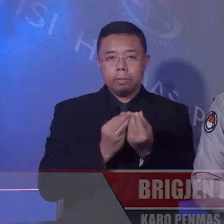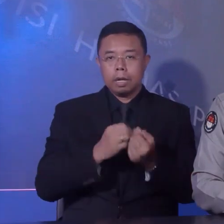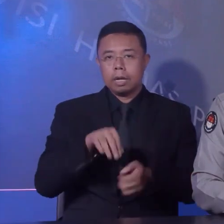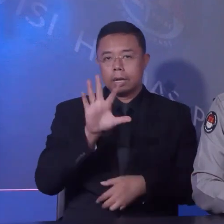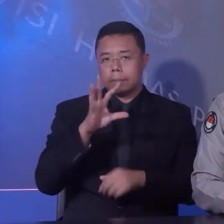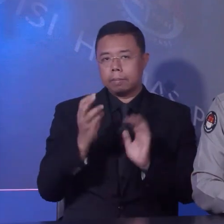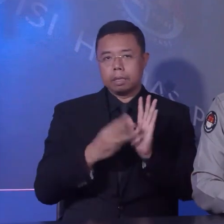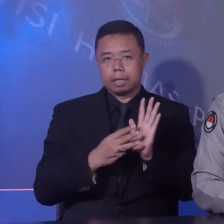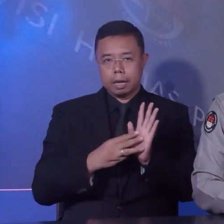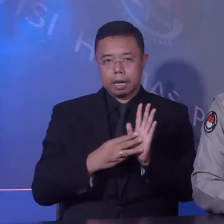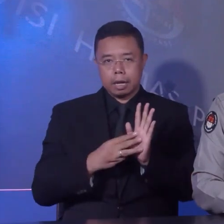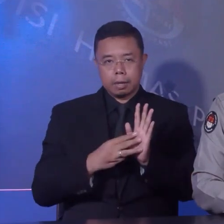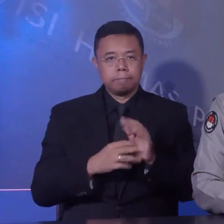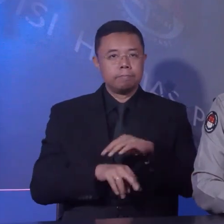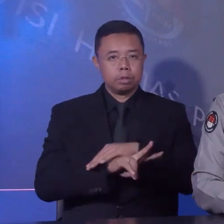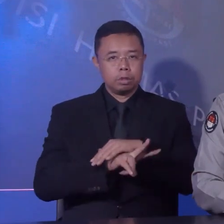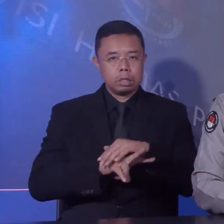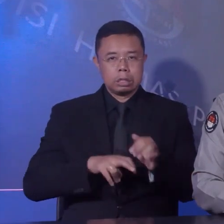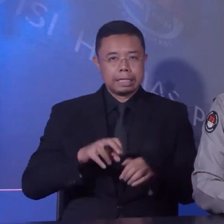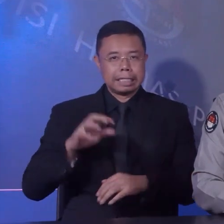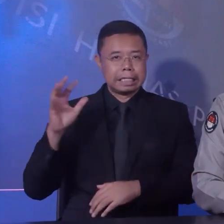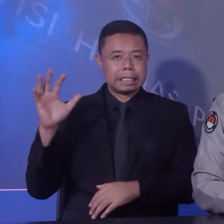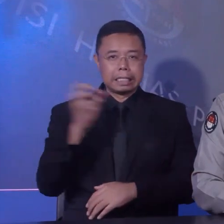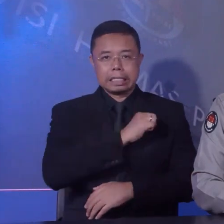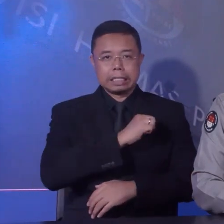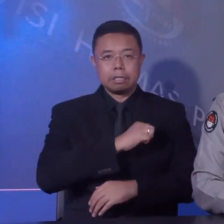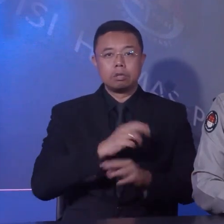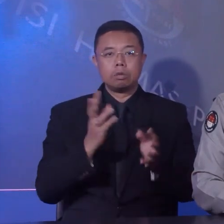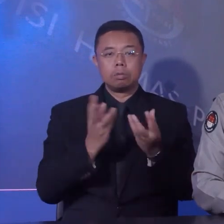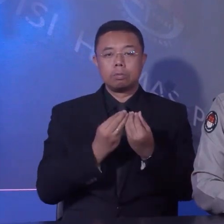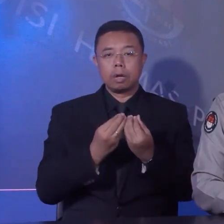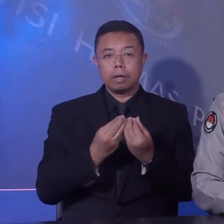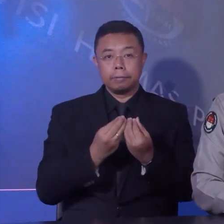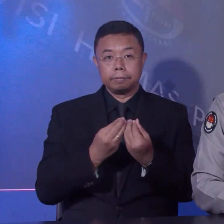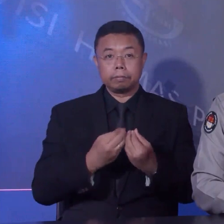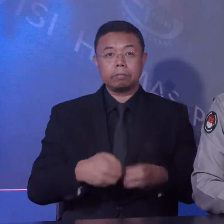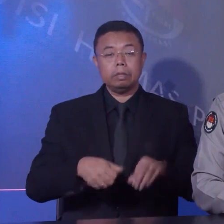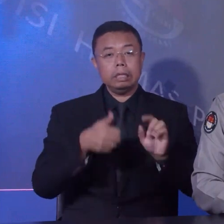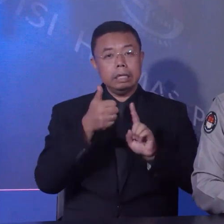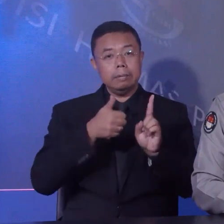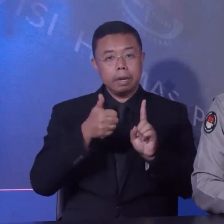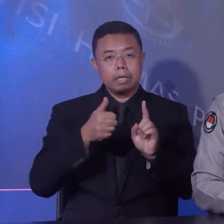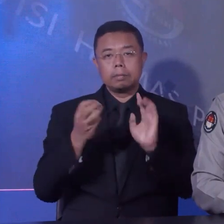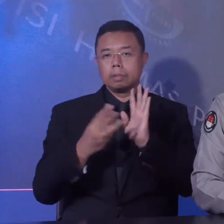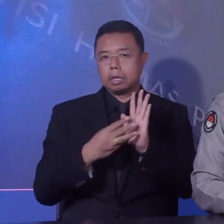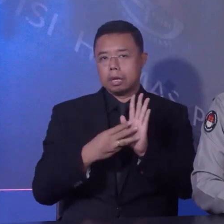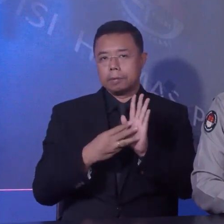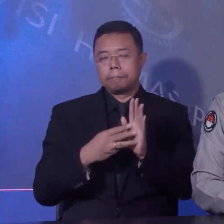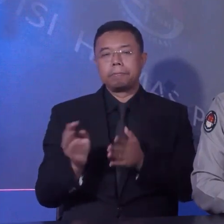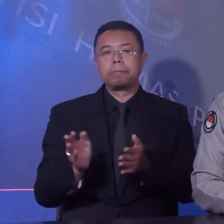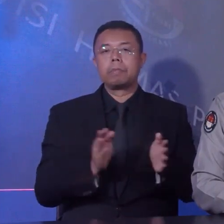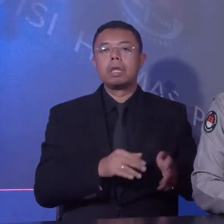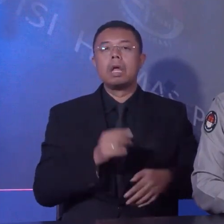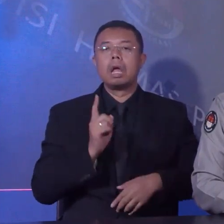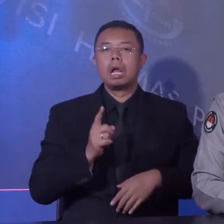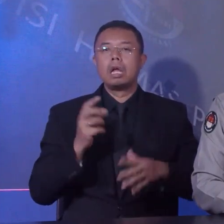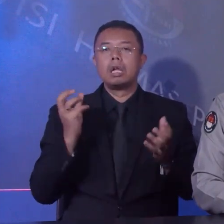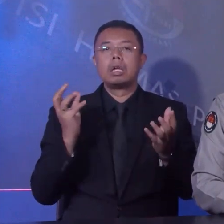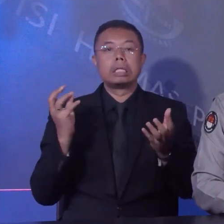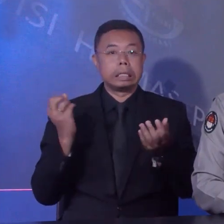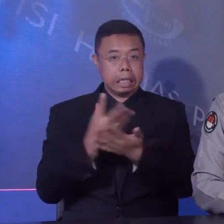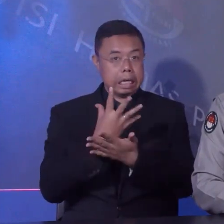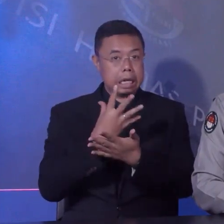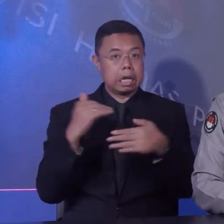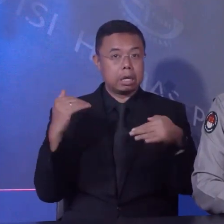sebanyak 5 kasus pencurian dengan kekerasan atau curah sebanyak 16 kasus terdapat jumlah